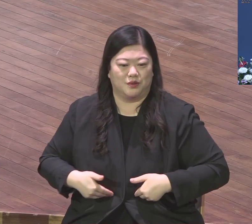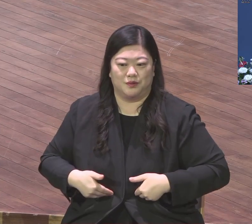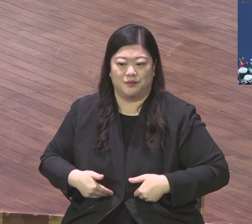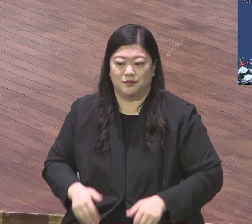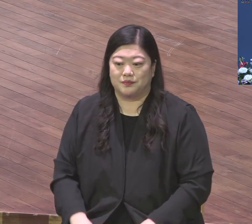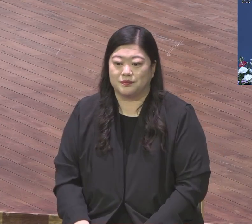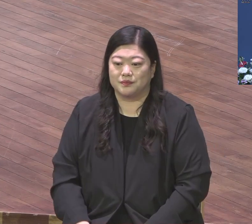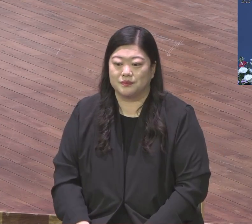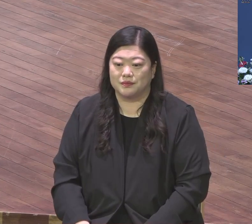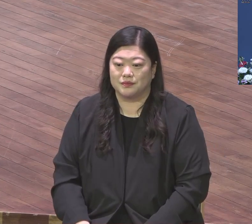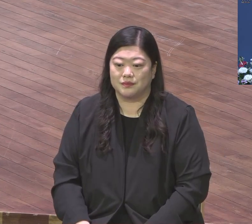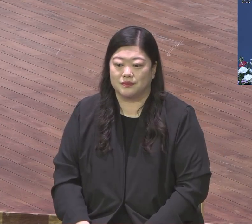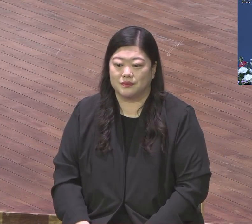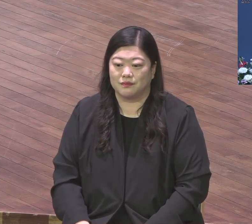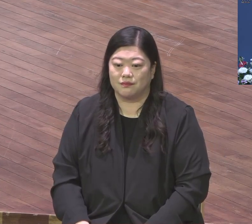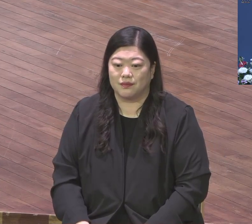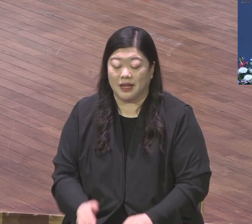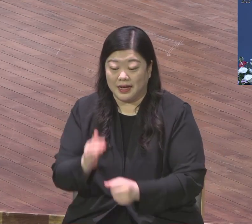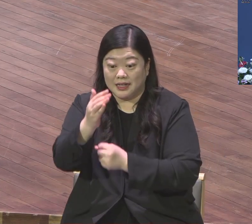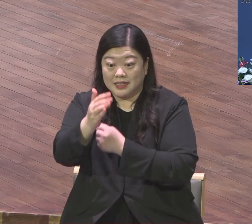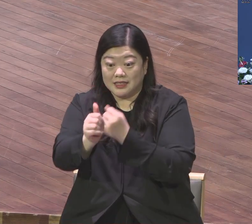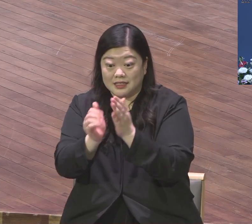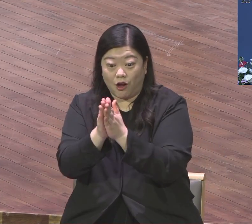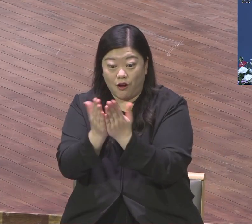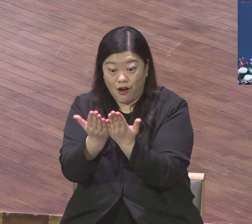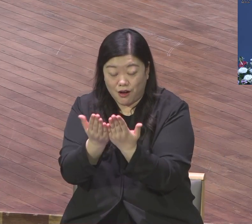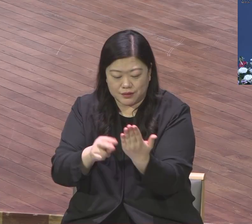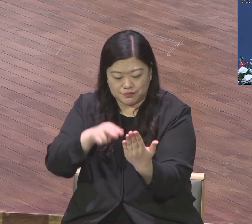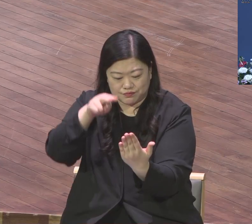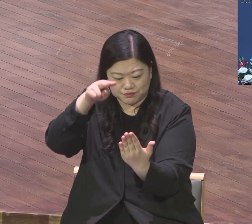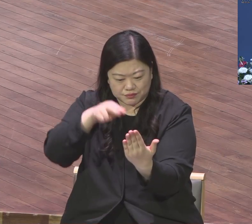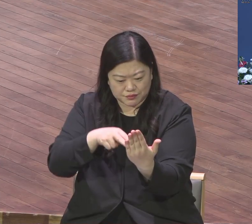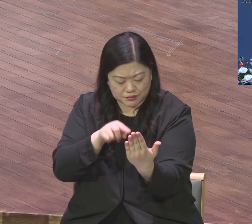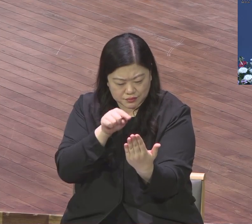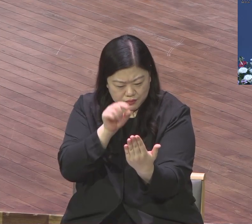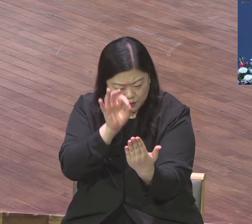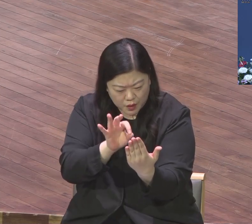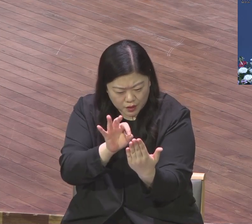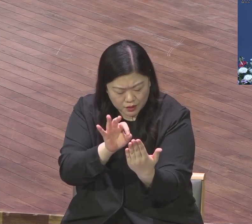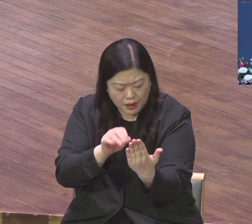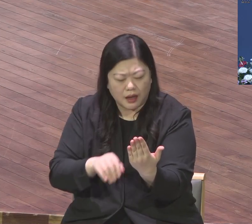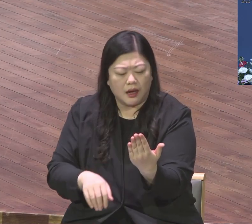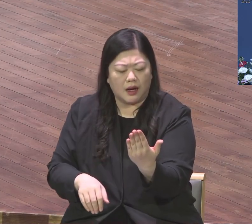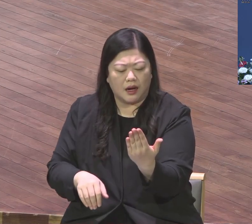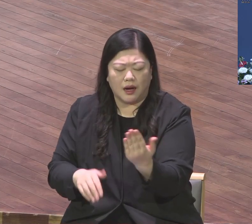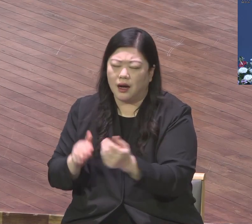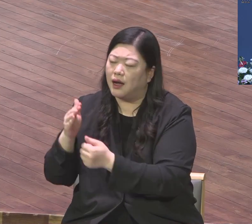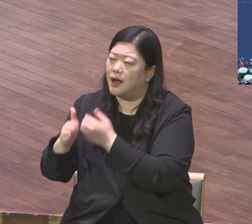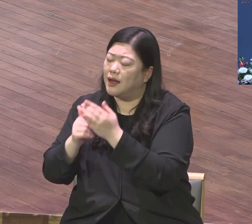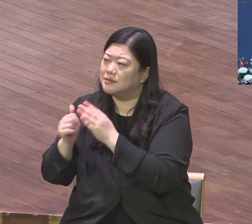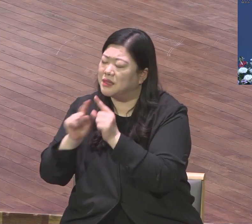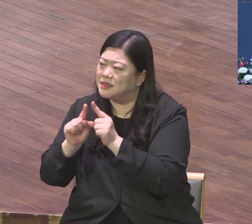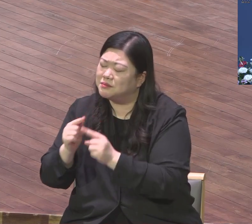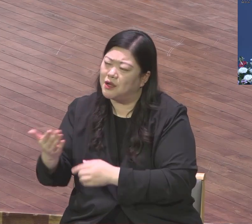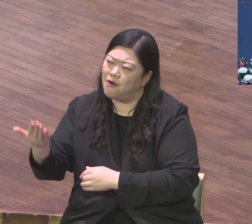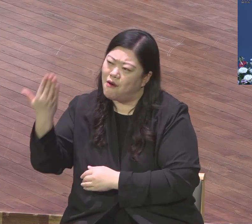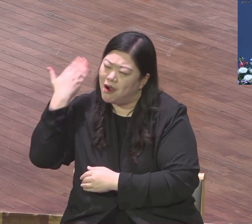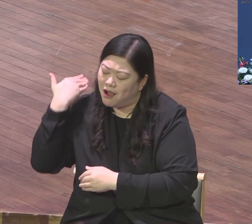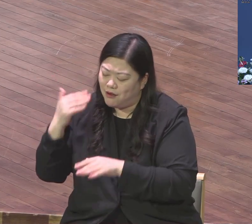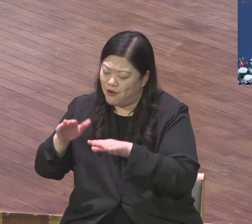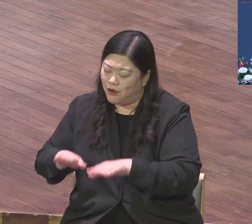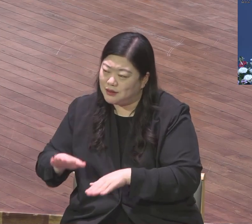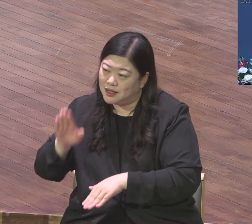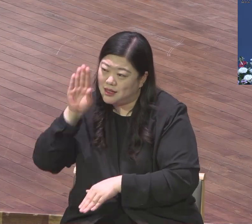구원받은 하나님의 자녀에게는 어제나 오늘이나 영원토록 변함없이 그리스도 예수의 마음을